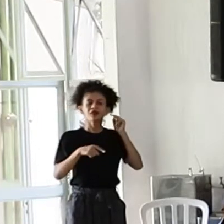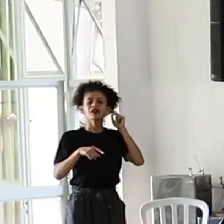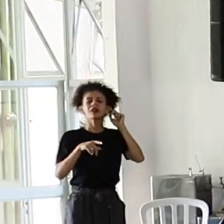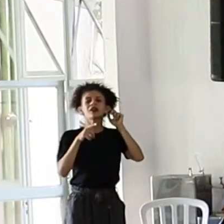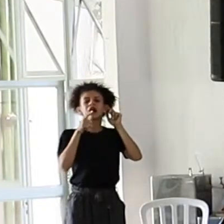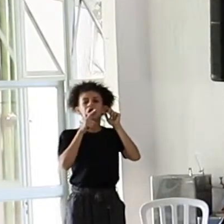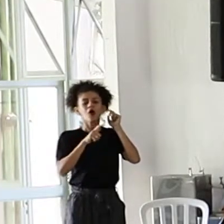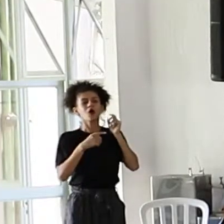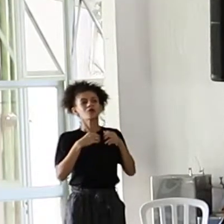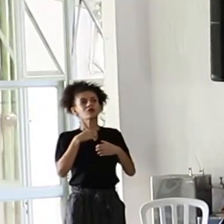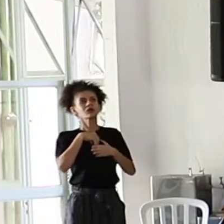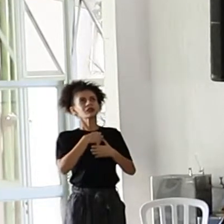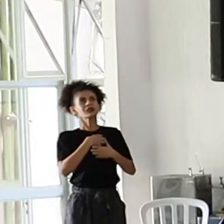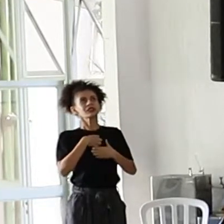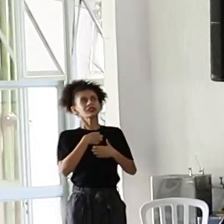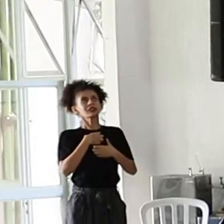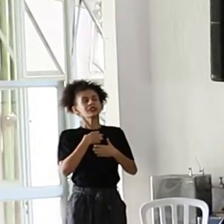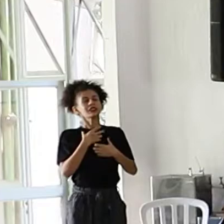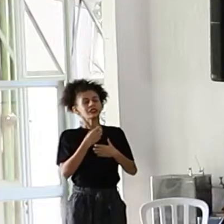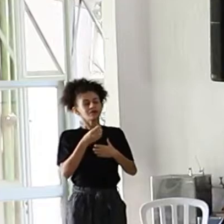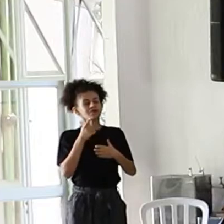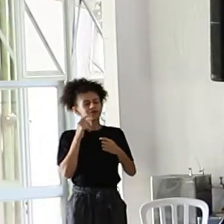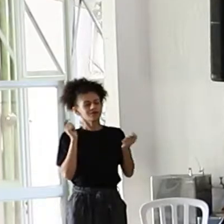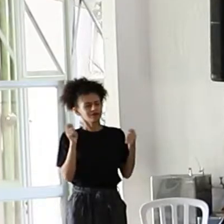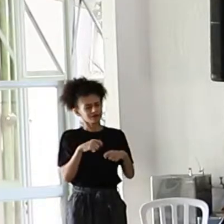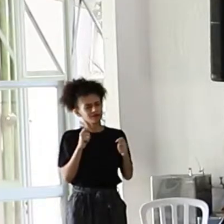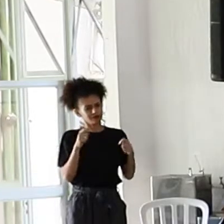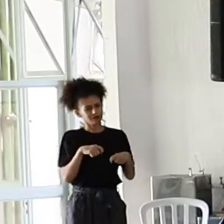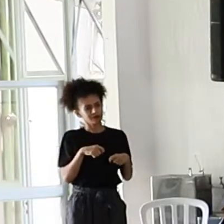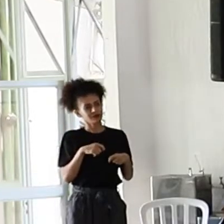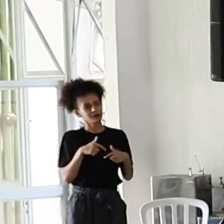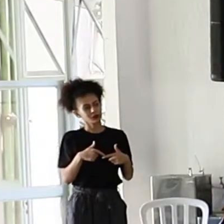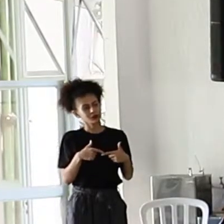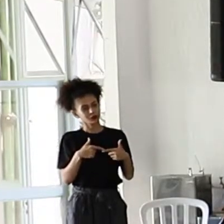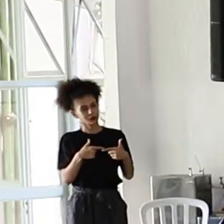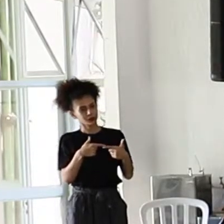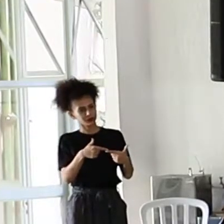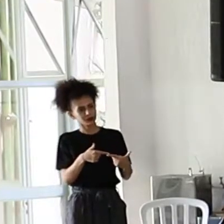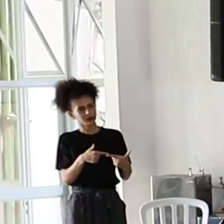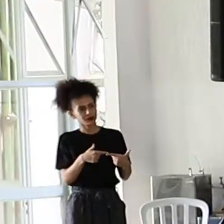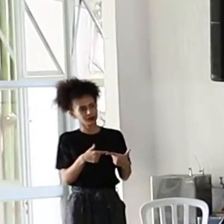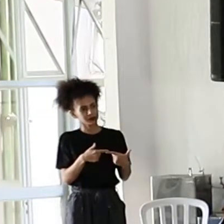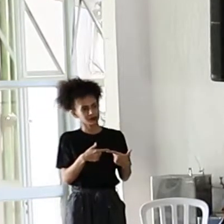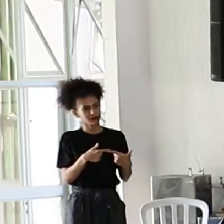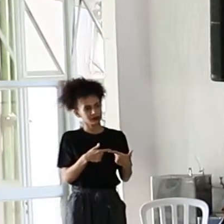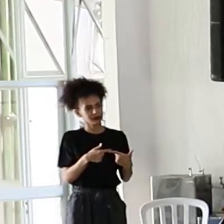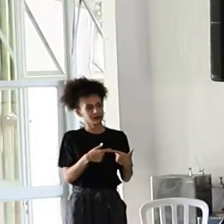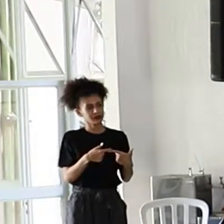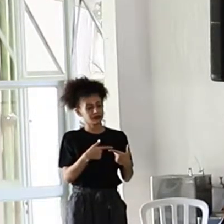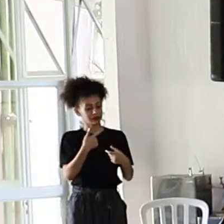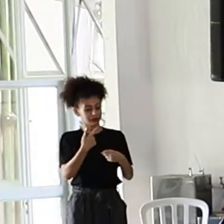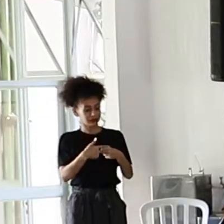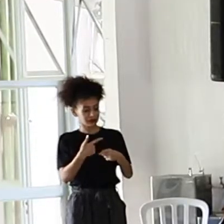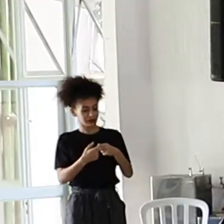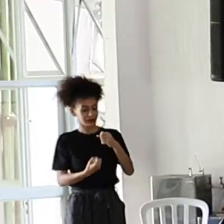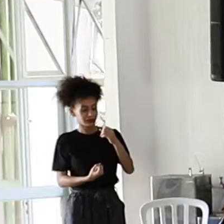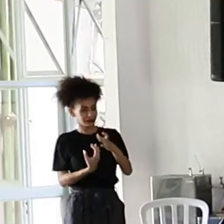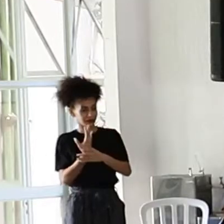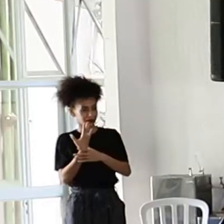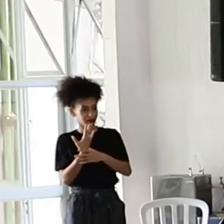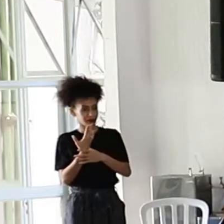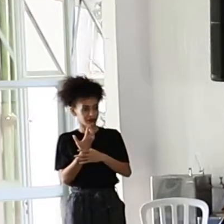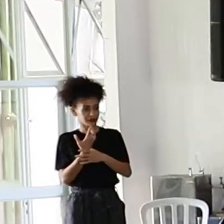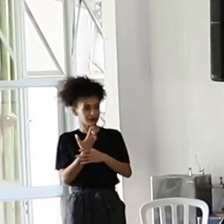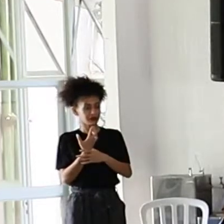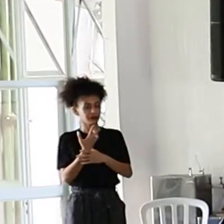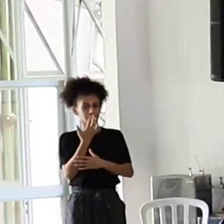que brote a semente de que vale a pena lutar a cidade foi criada